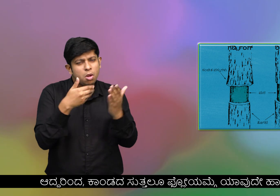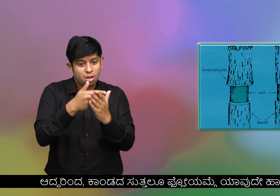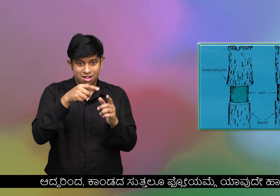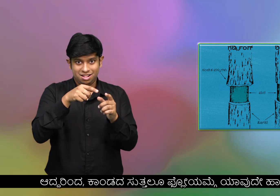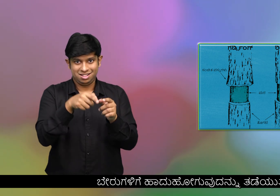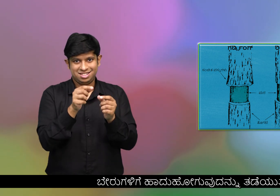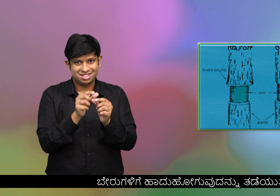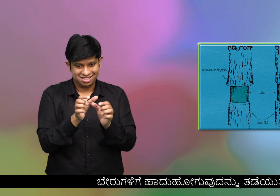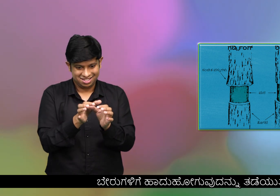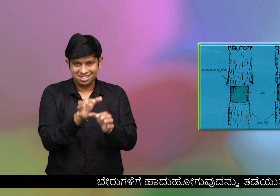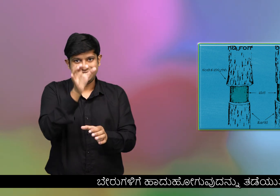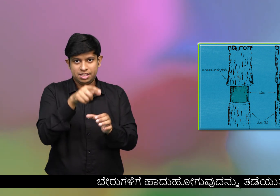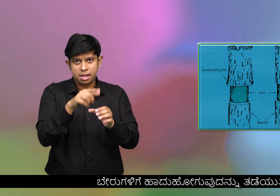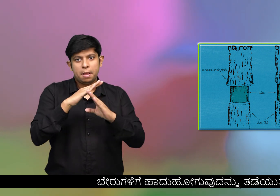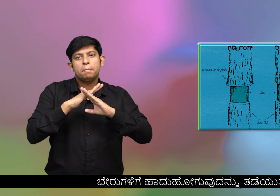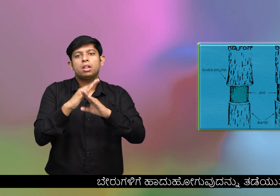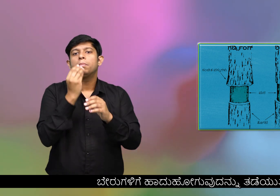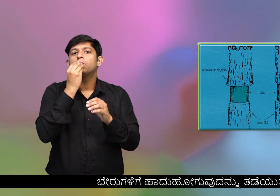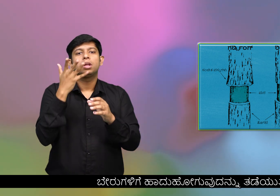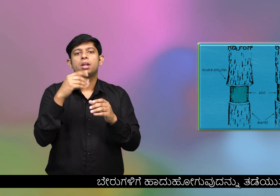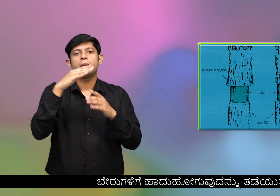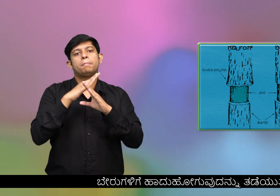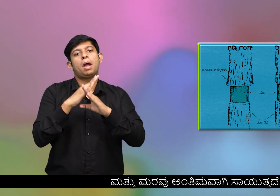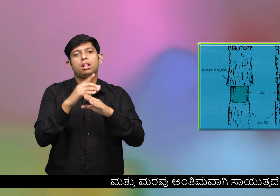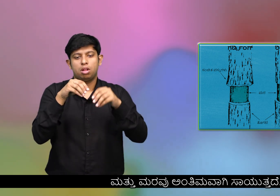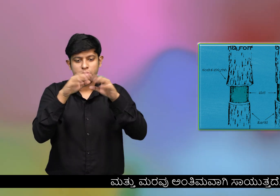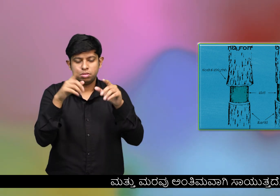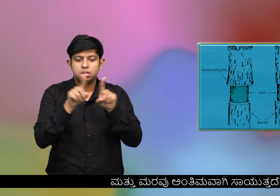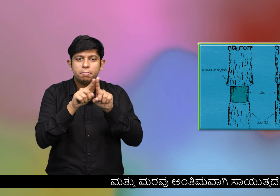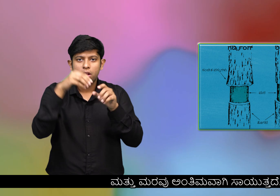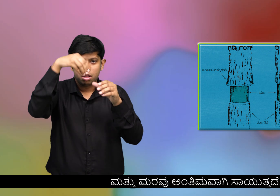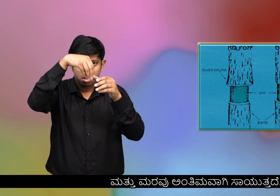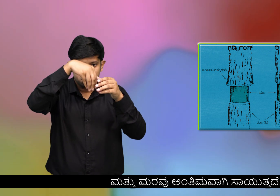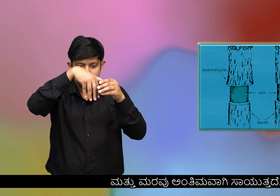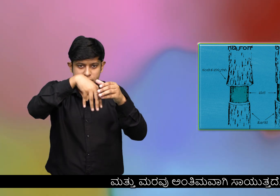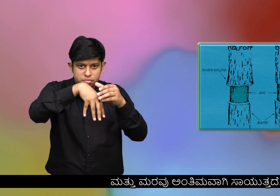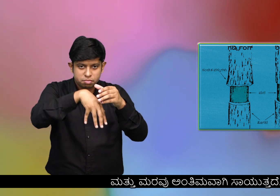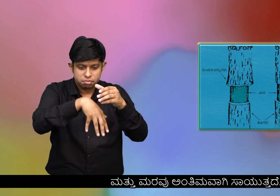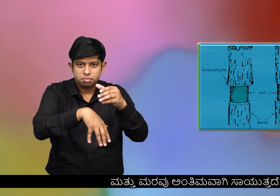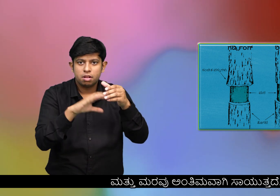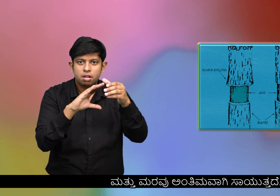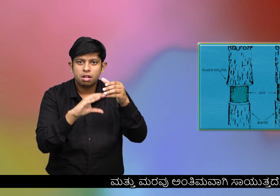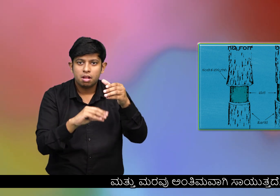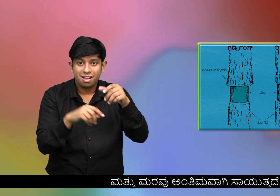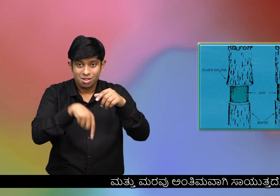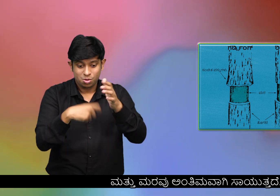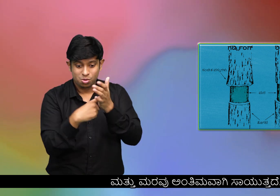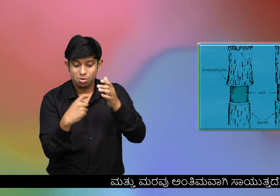ಆಹಾರವು ಬೇರುಗಳಿಗೆ ಹಾದು ಹೋಗುವುದನ್ನು ತಡೆಯುತ್ತದೆ ಮತ್ತು ಮರವು ಅಂತಿಮವಾಗಿ ಸಾಯುತ್ತದೆ.